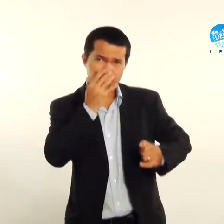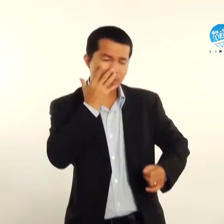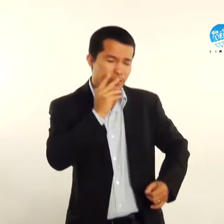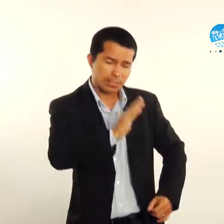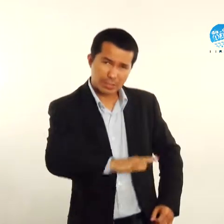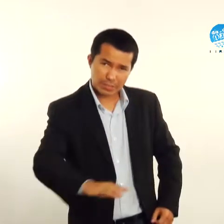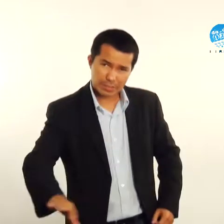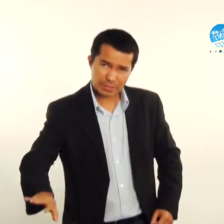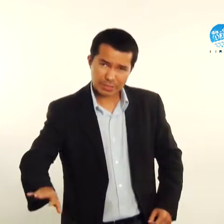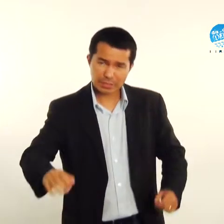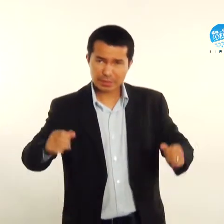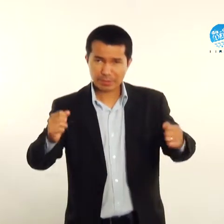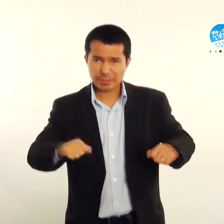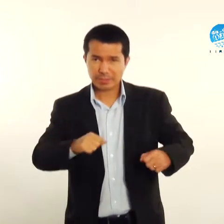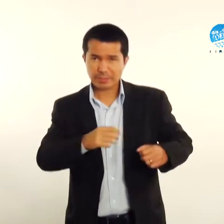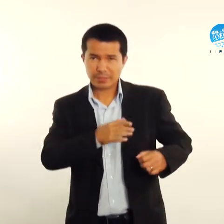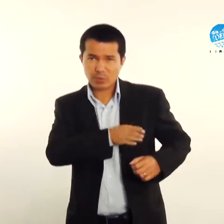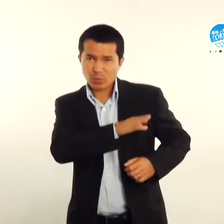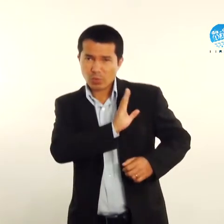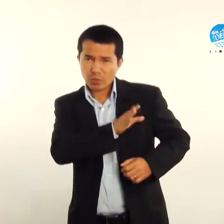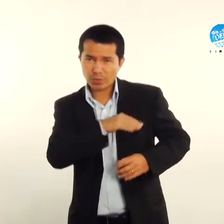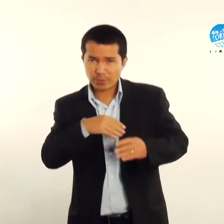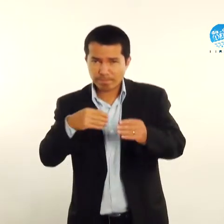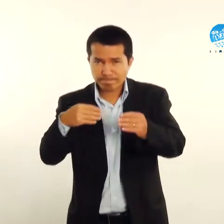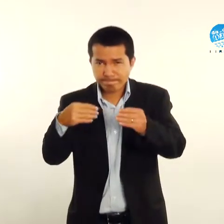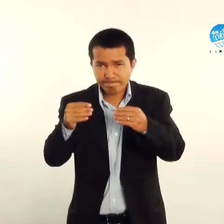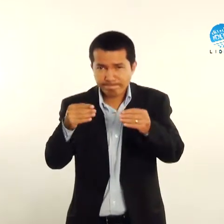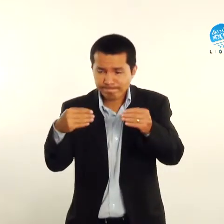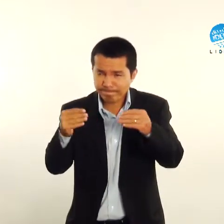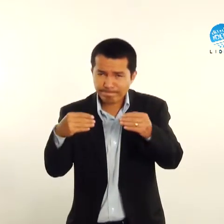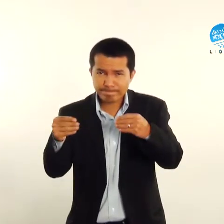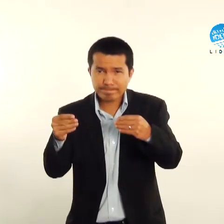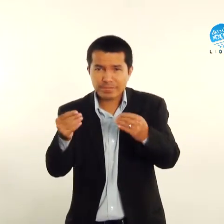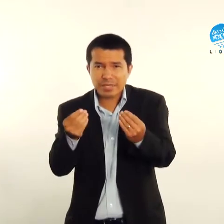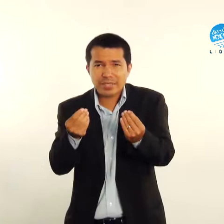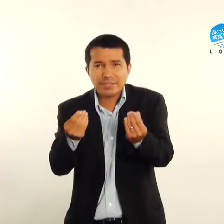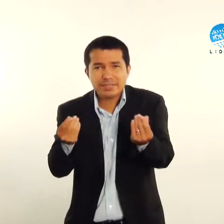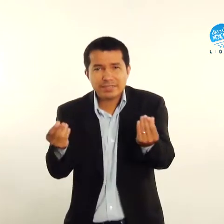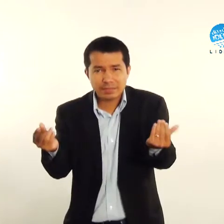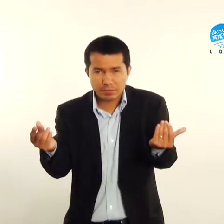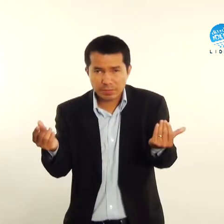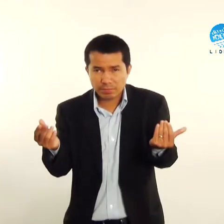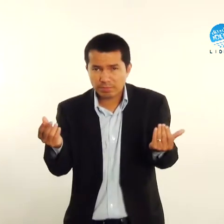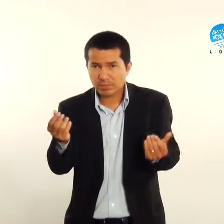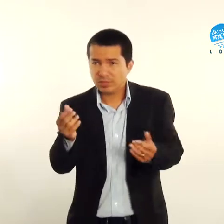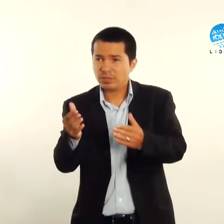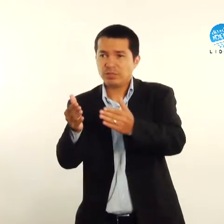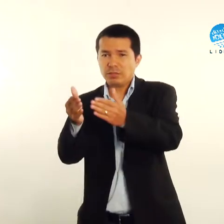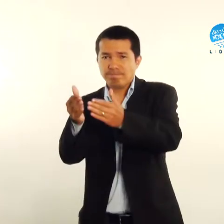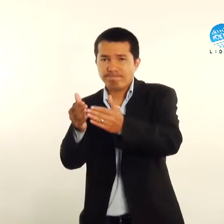arrepender dos nossos pecados, de pedir perdão para as pessoas que a gente